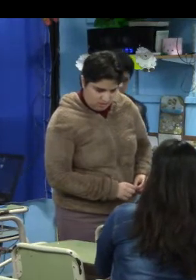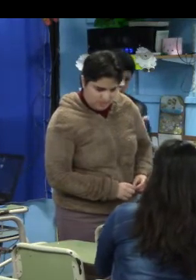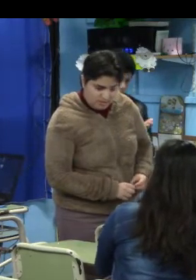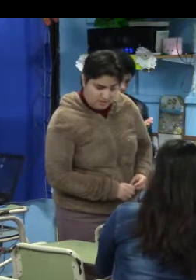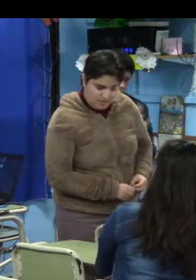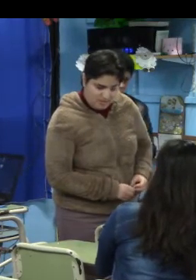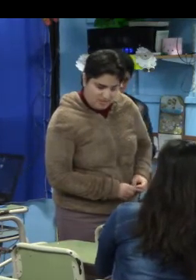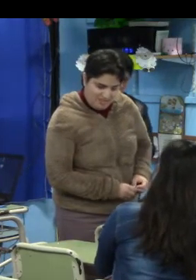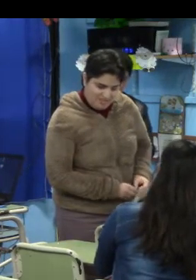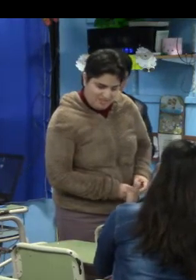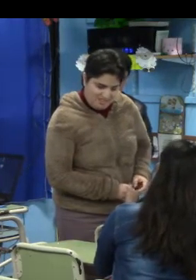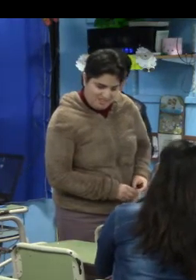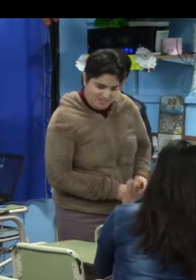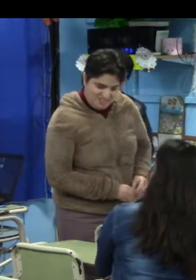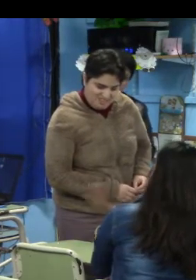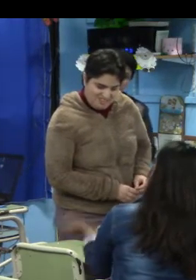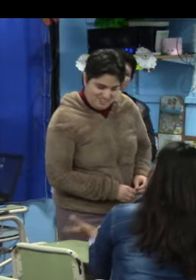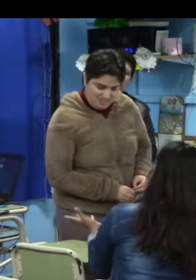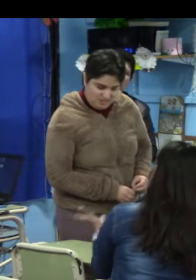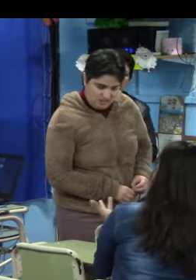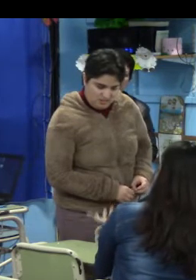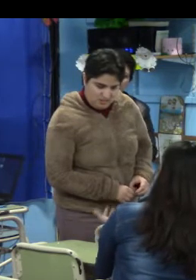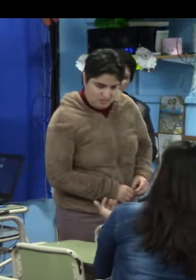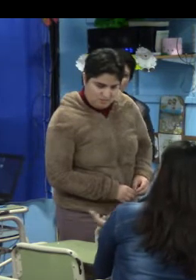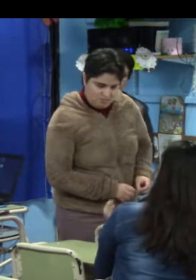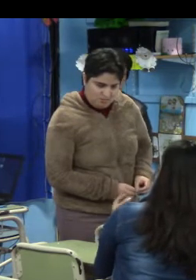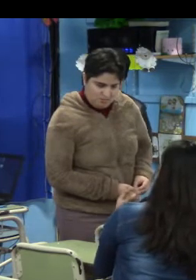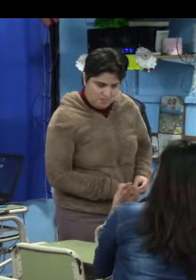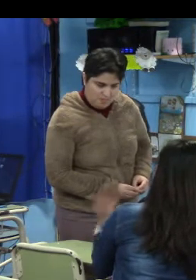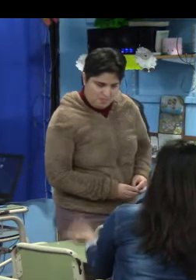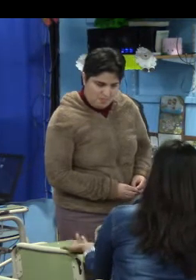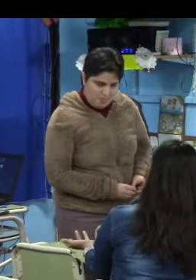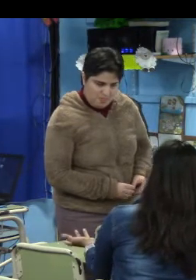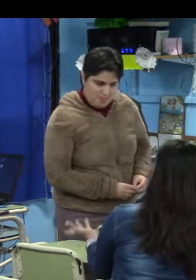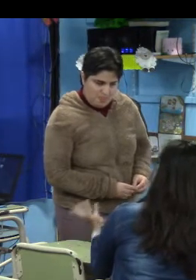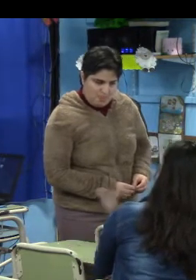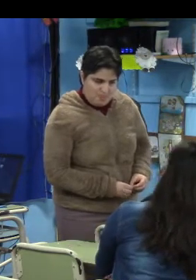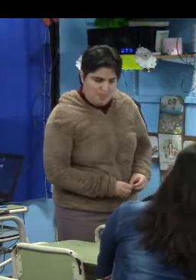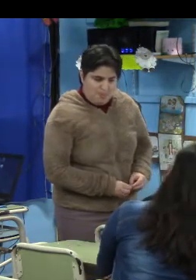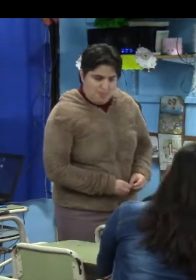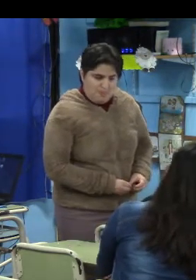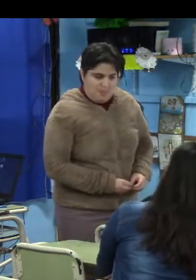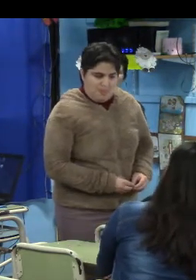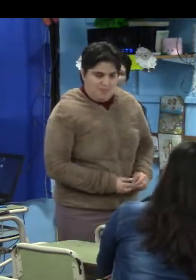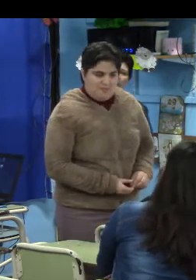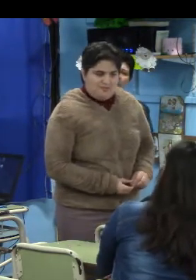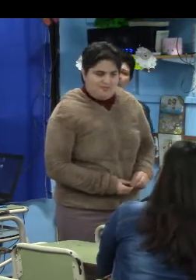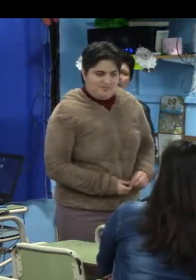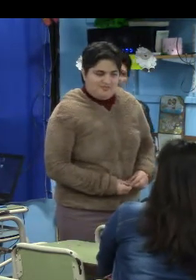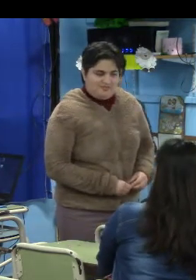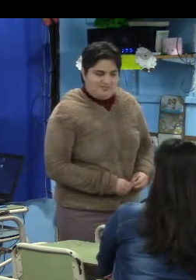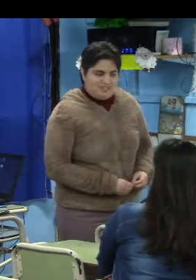audios. Pero ¿es lo mismo para hacer que leer un libro que escuchar un audio? Bueno,